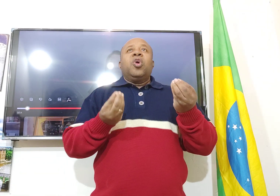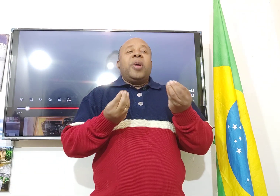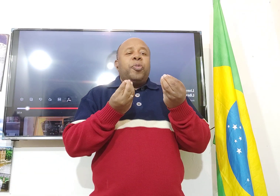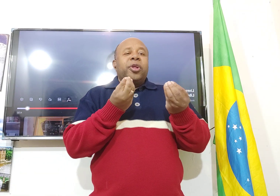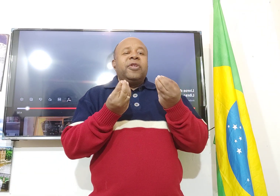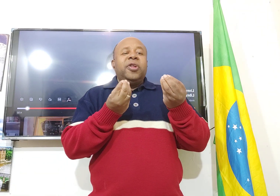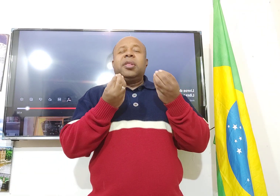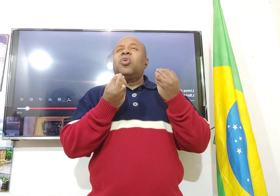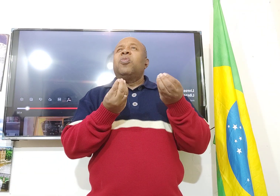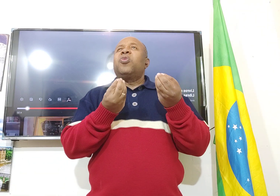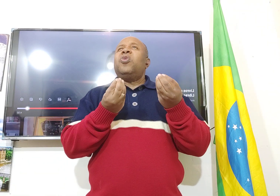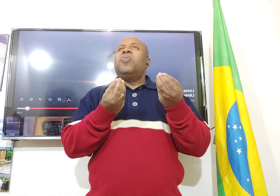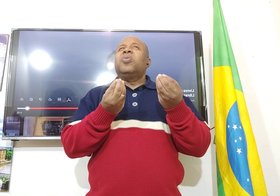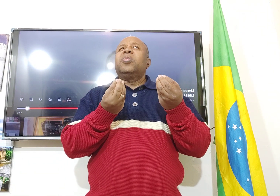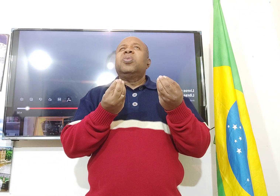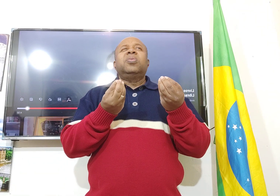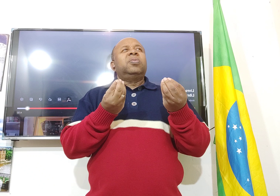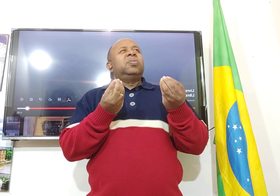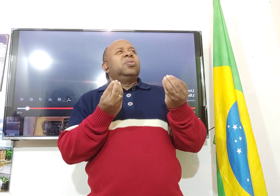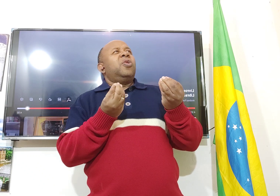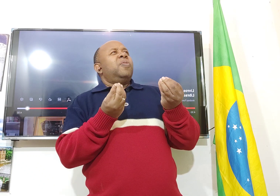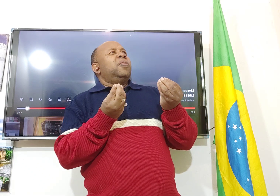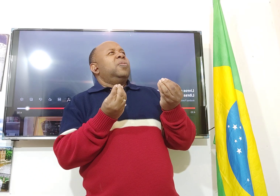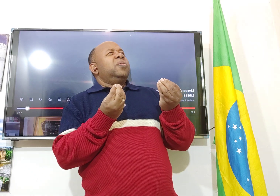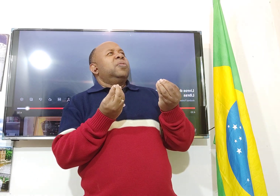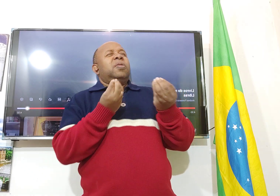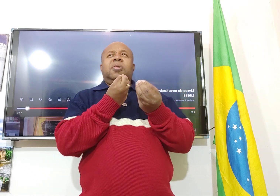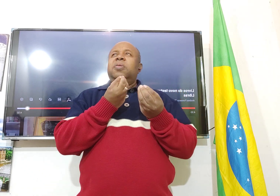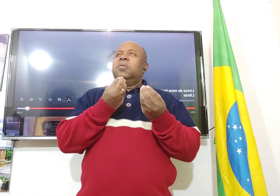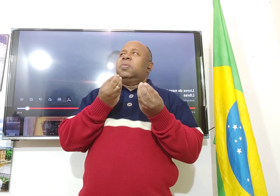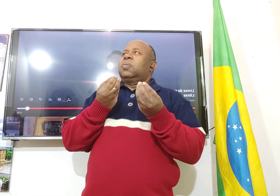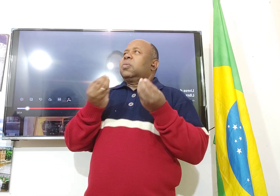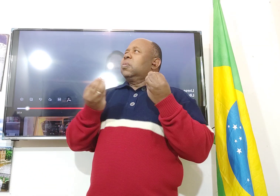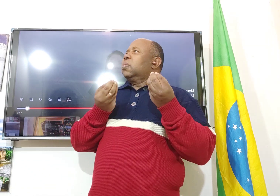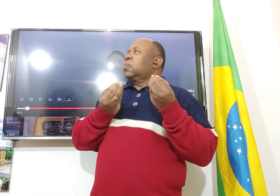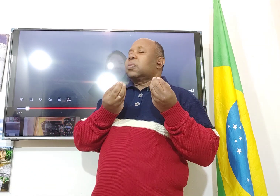Como é que eu posso definir esse como? Como? Como? Como?